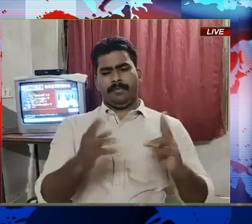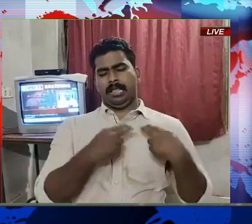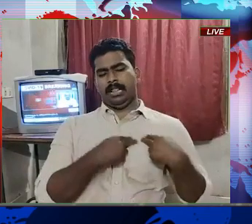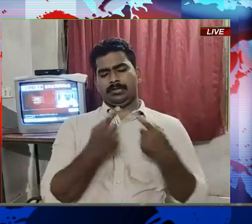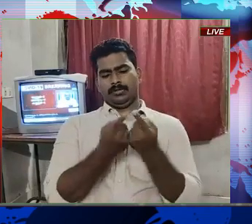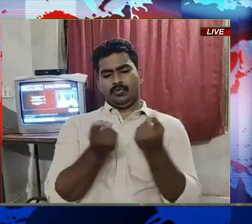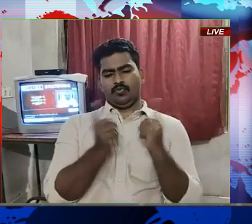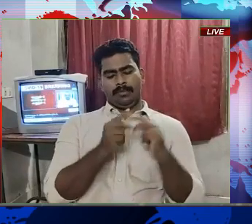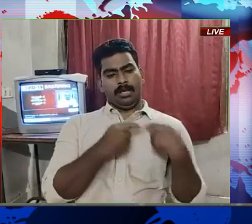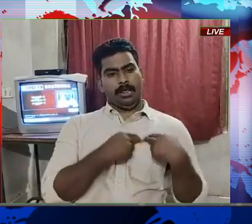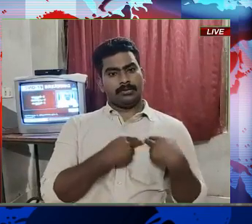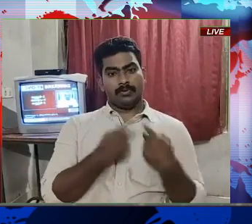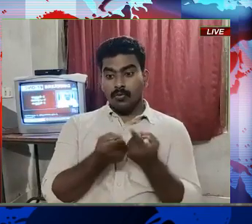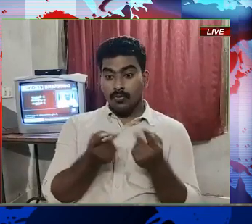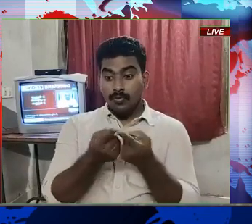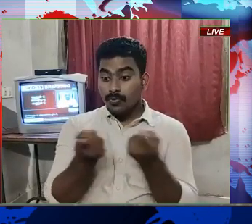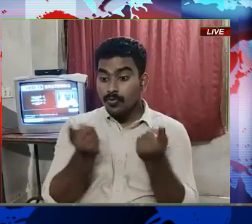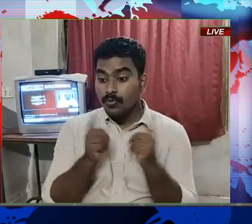അതേപോലെ തന്നെ